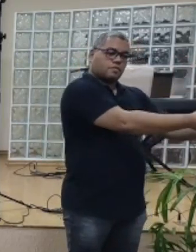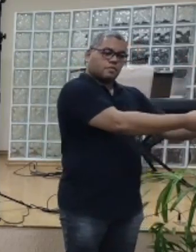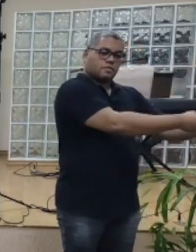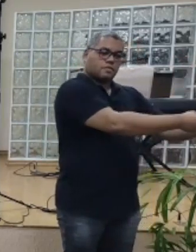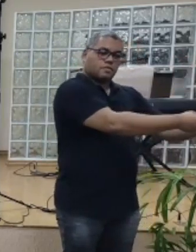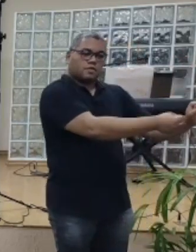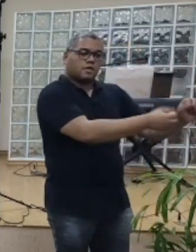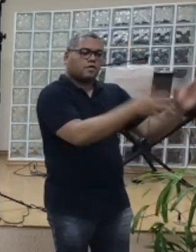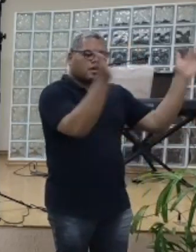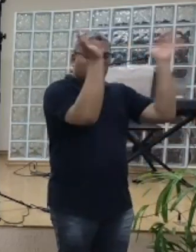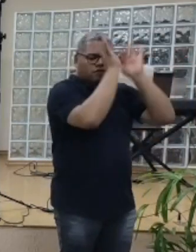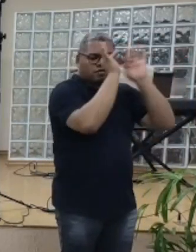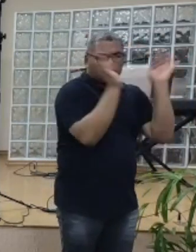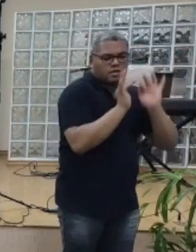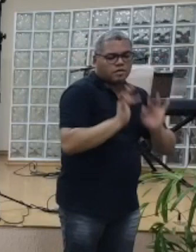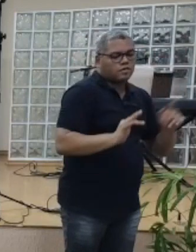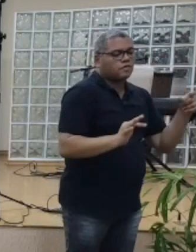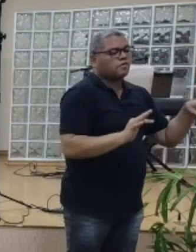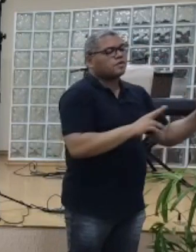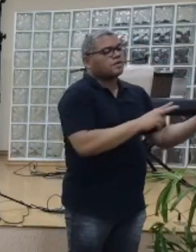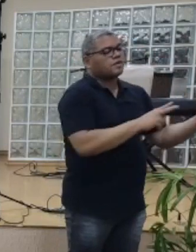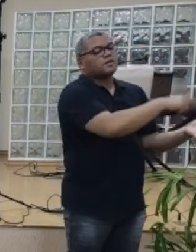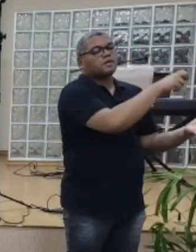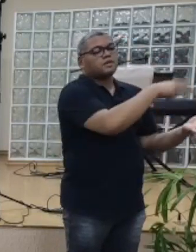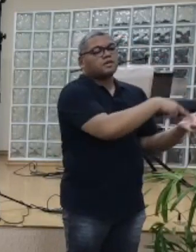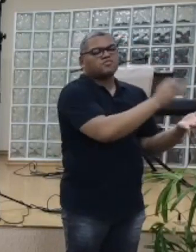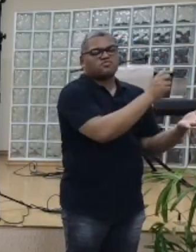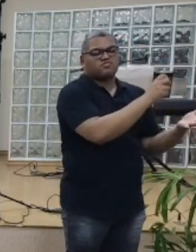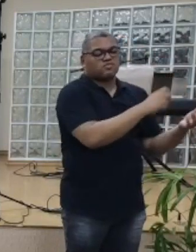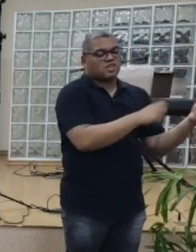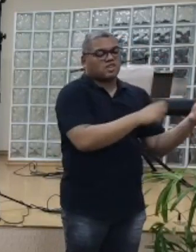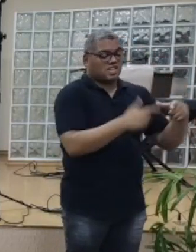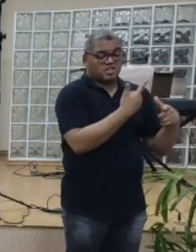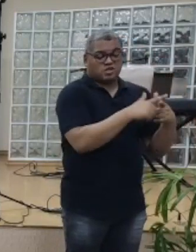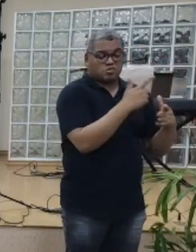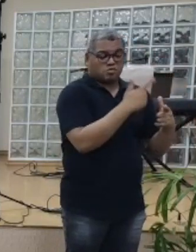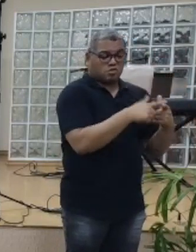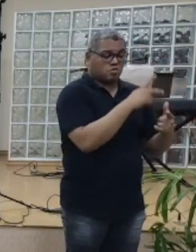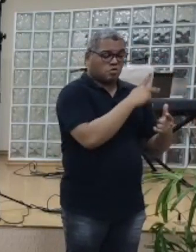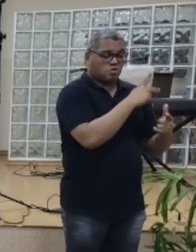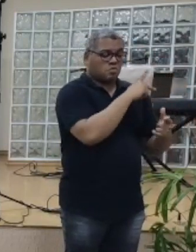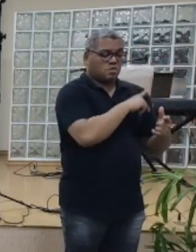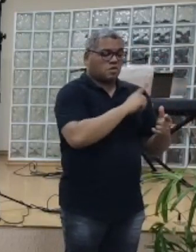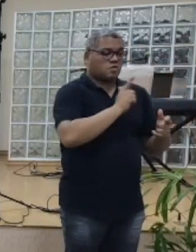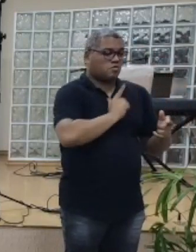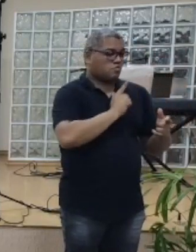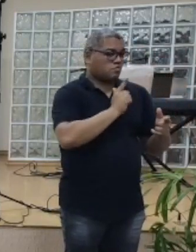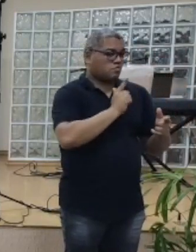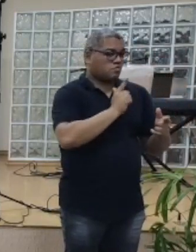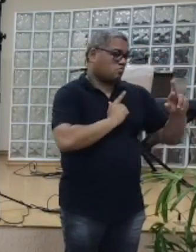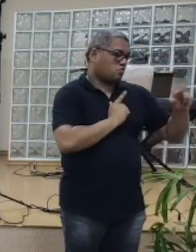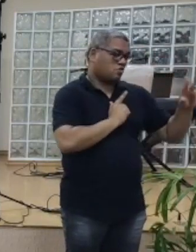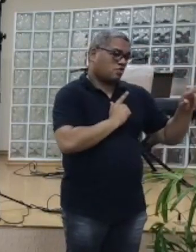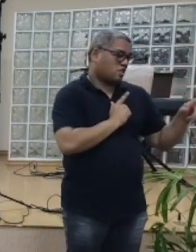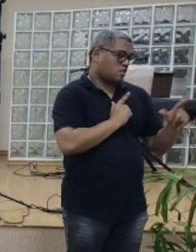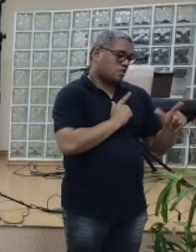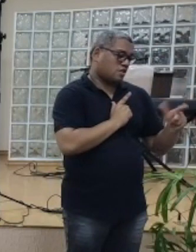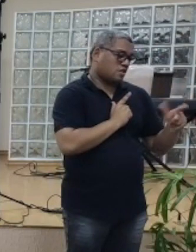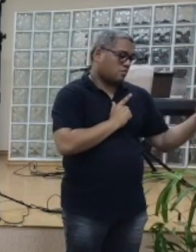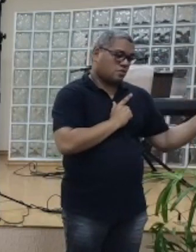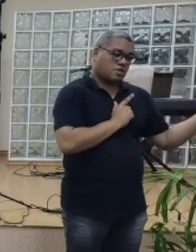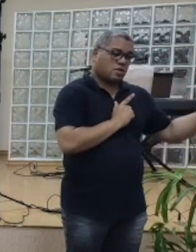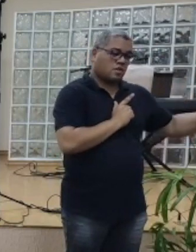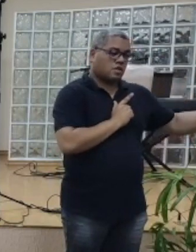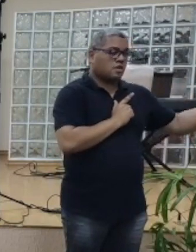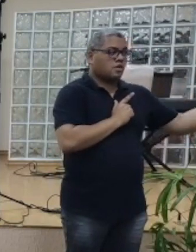tão felizes, que nem estes problemas que Paulo tinha fizeram diferença para eles.